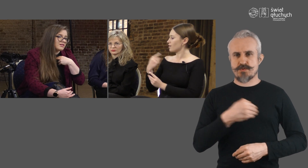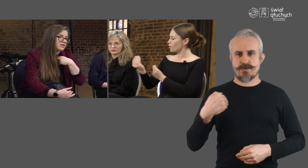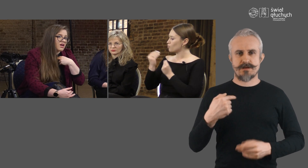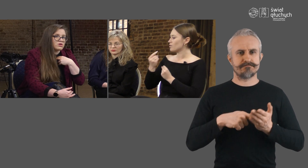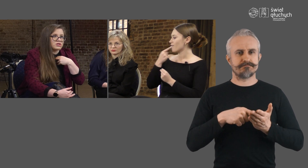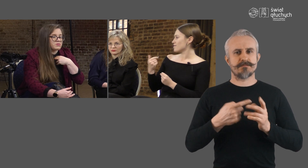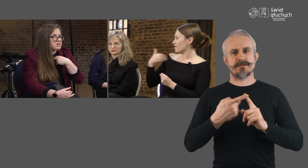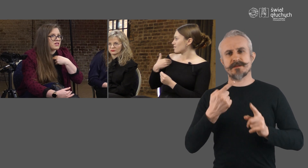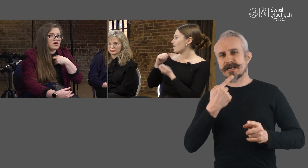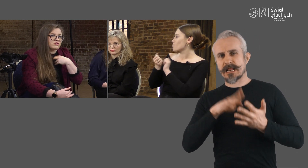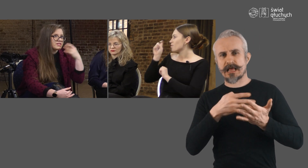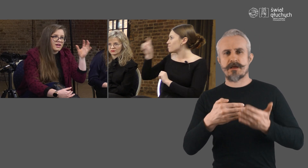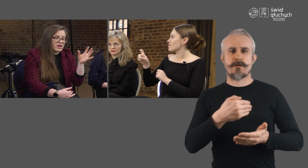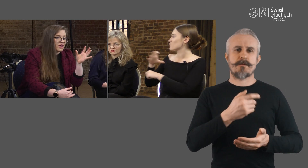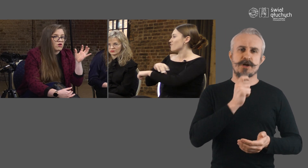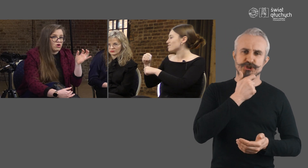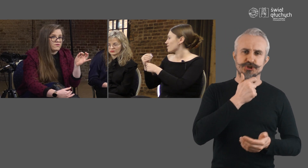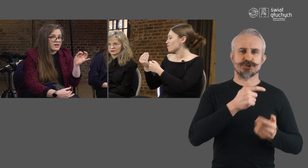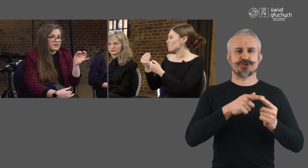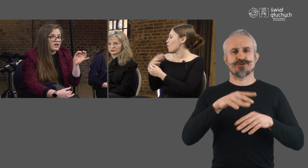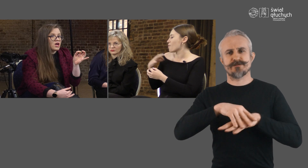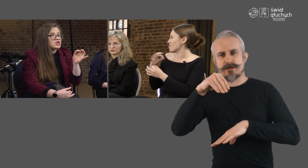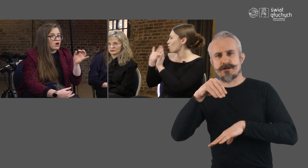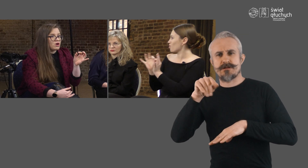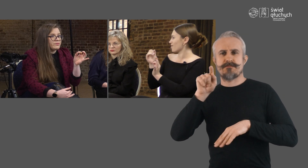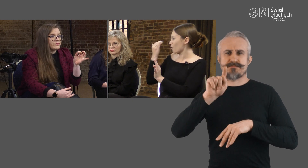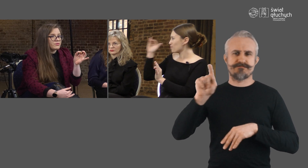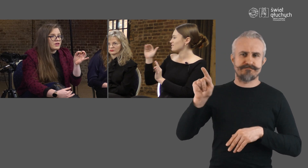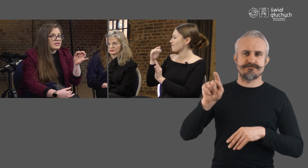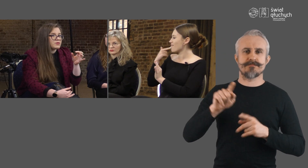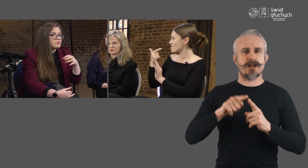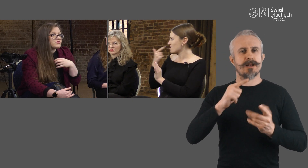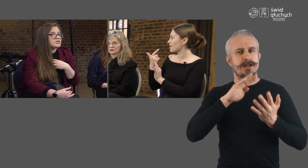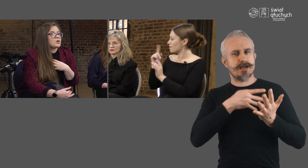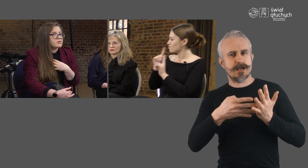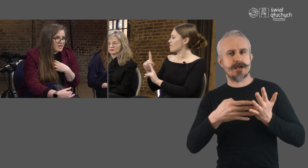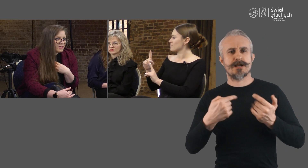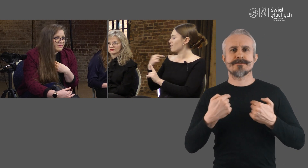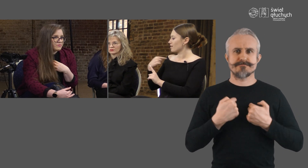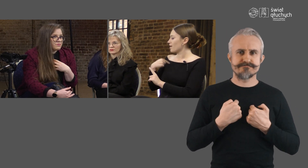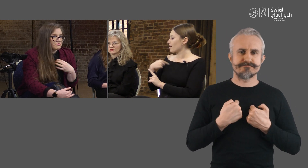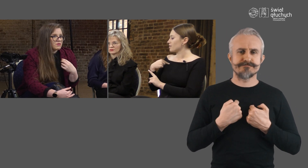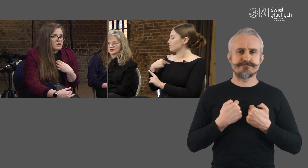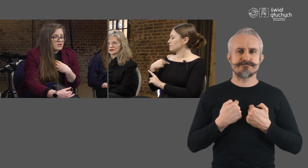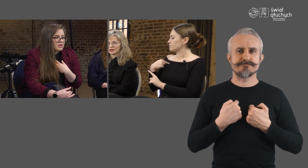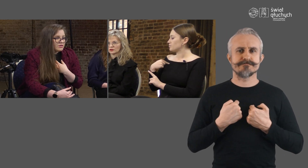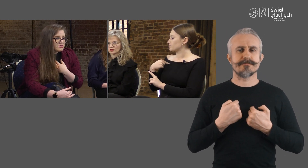języka angielskiego, czy tam niemieckiego, szwedzkiego, jakiegokolwiek, to jednak mimo wszystko mnie